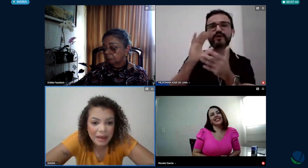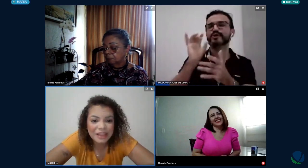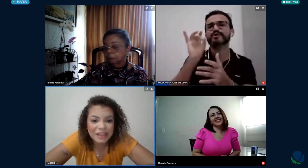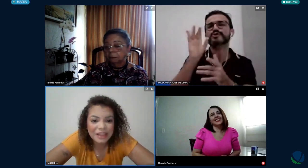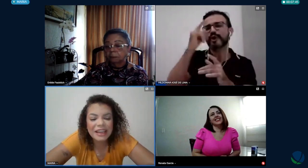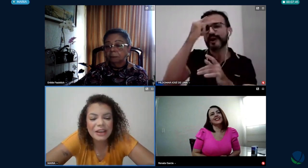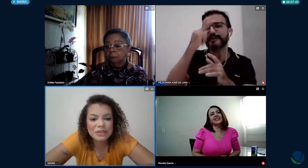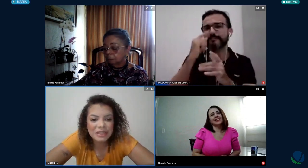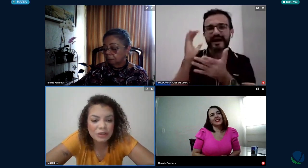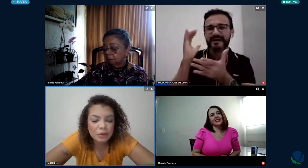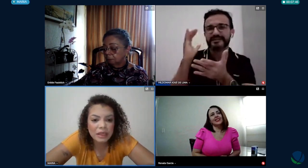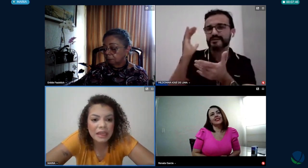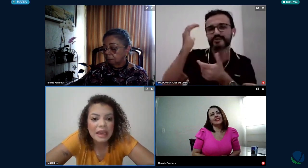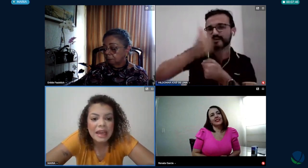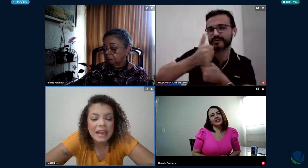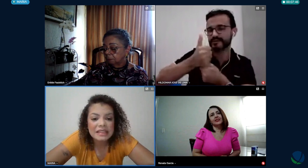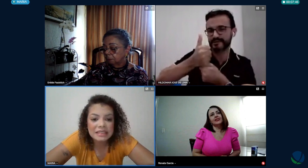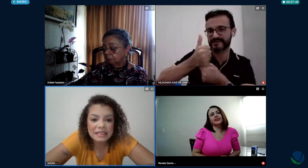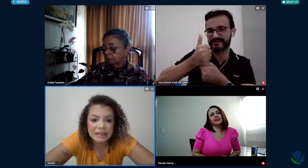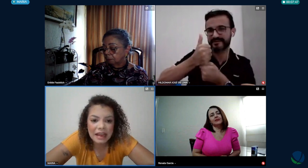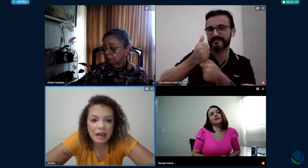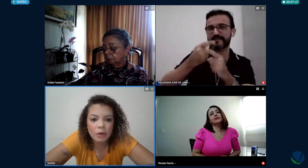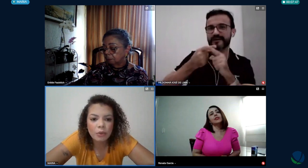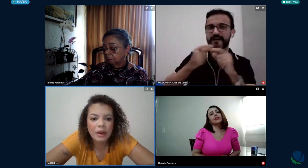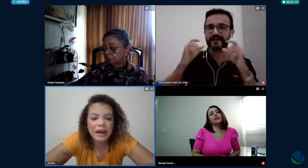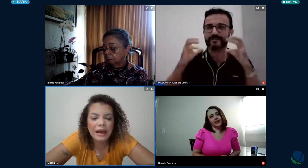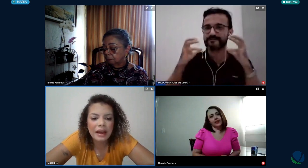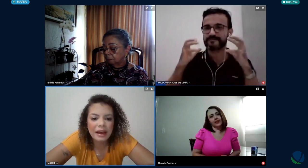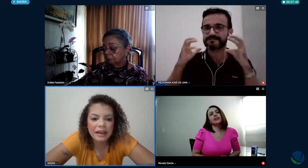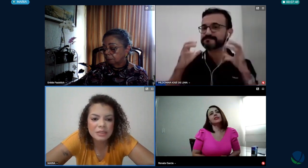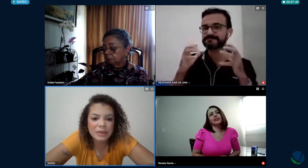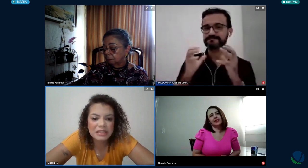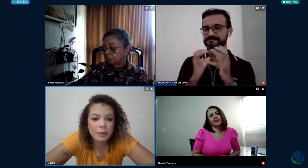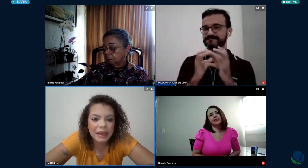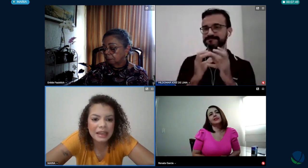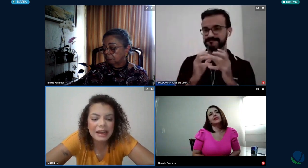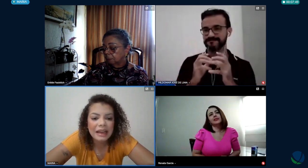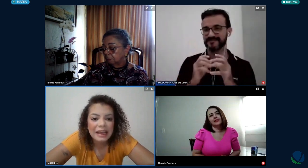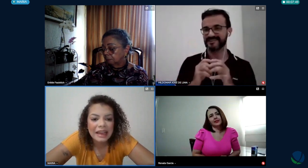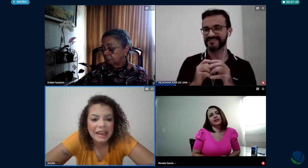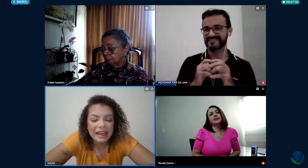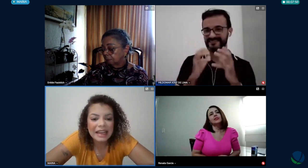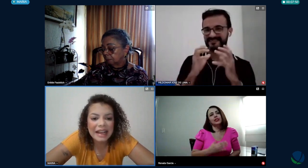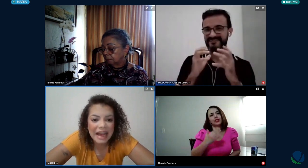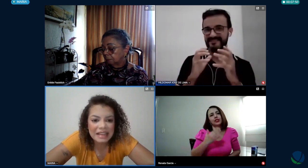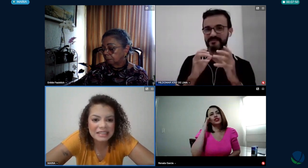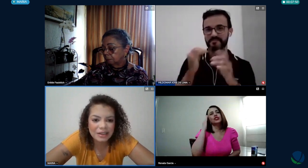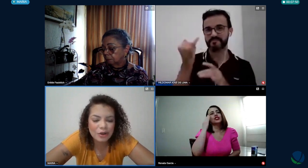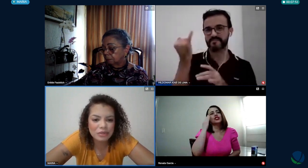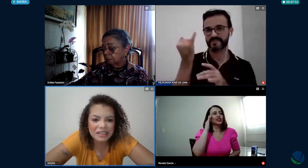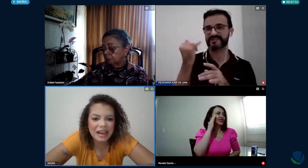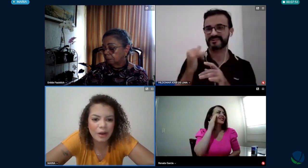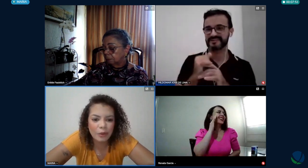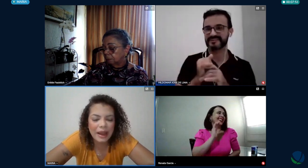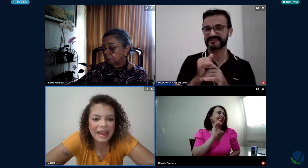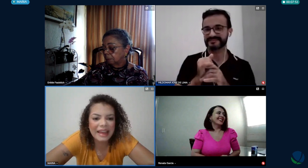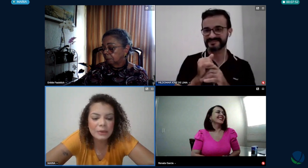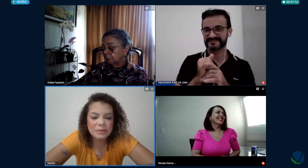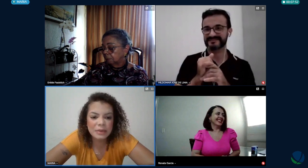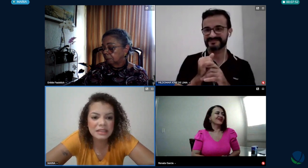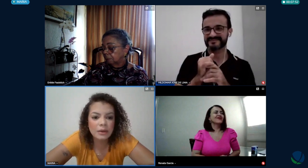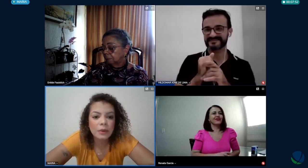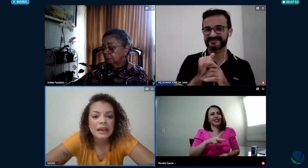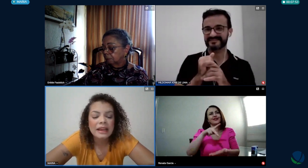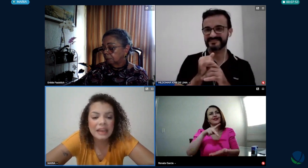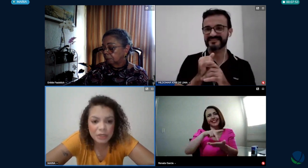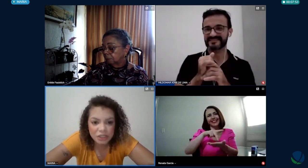Na imagem, eu sinto que esse sinal, a expressão, ela casa com o sinal.